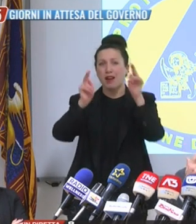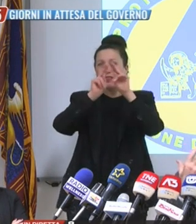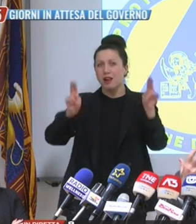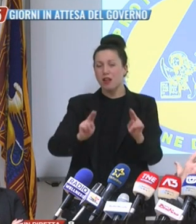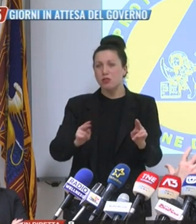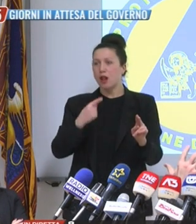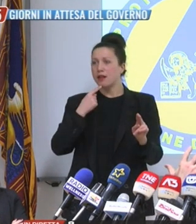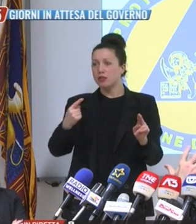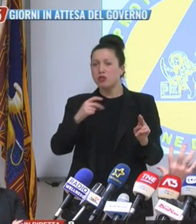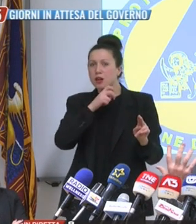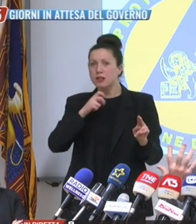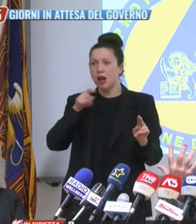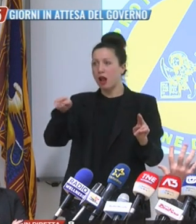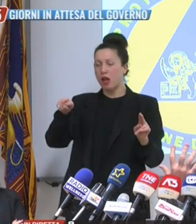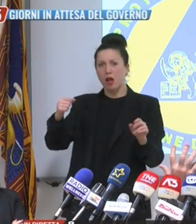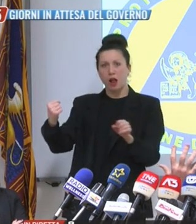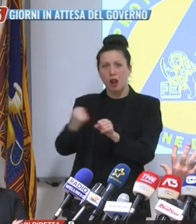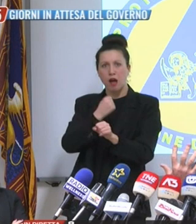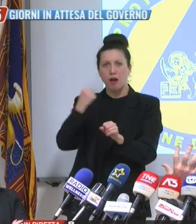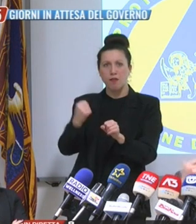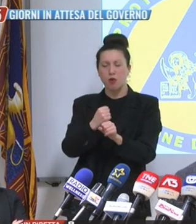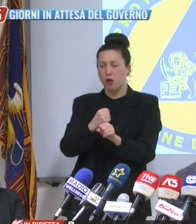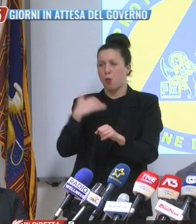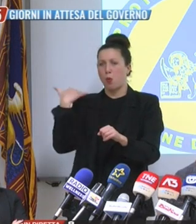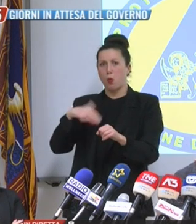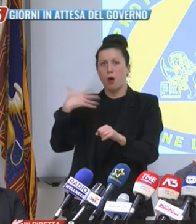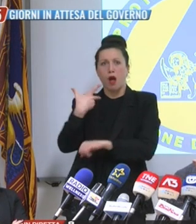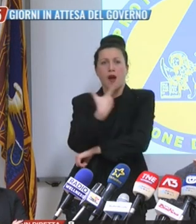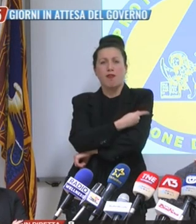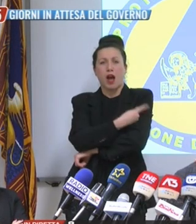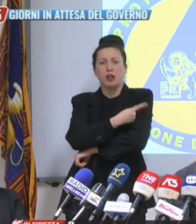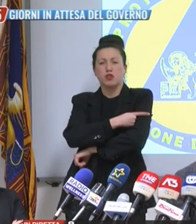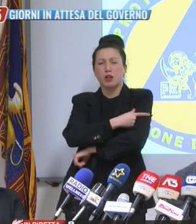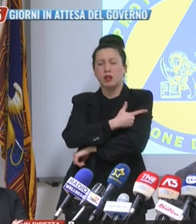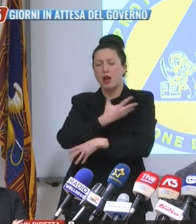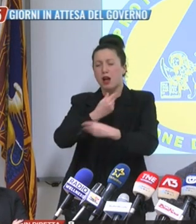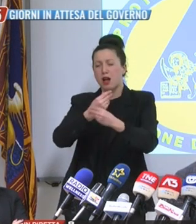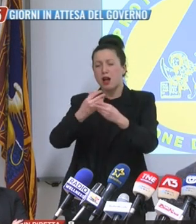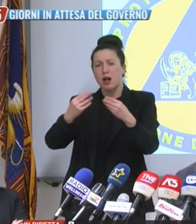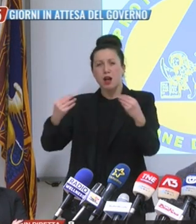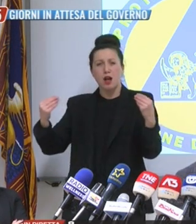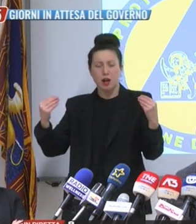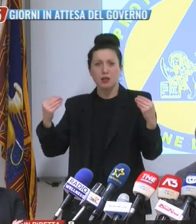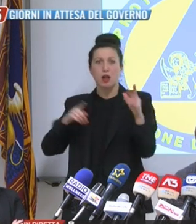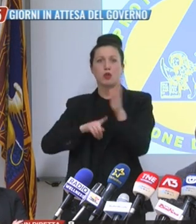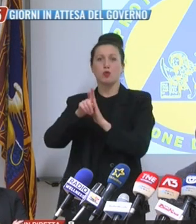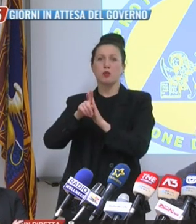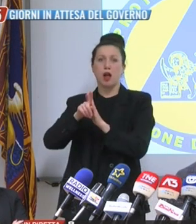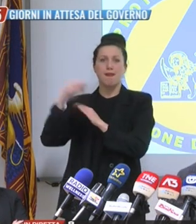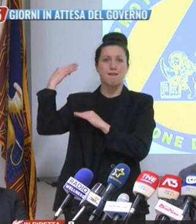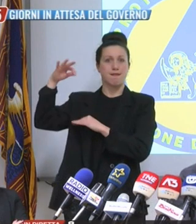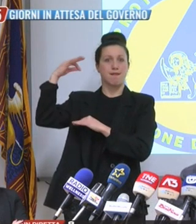miracolosa, cioè di aver fatto una grande vaccinazione, e questo ha dato grandi risultati. Ok, per